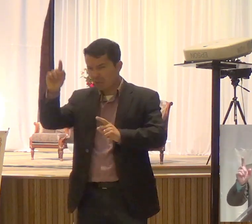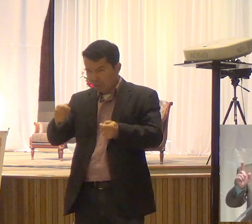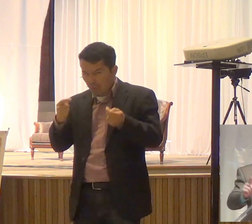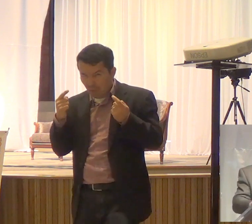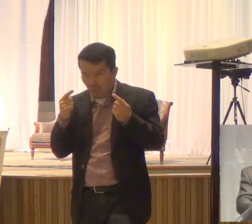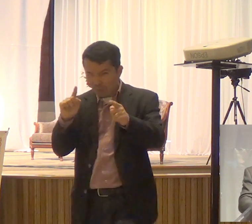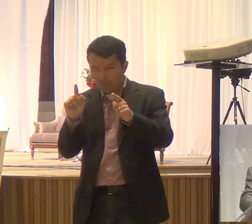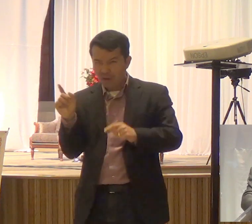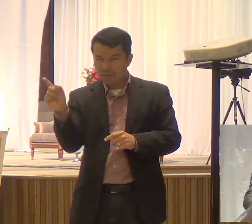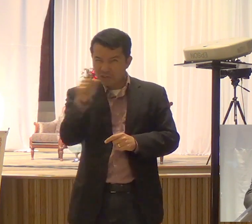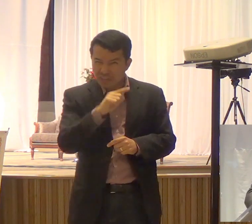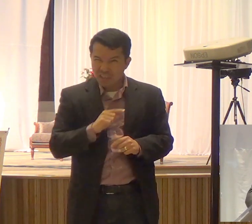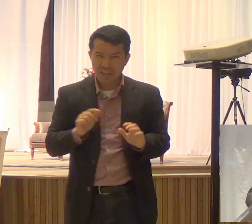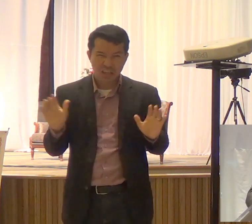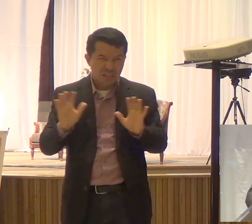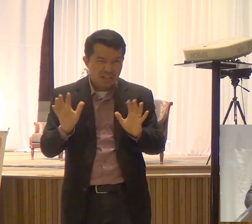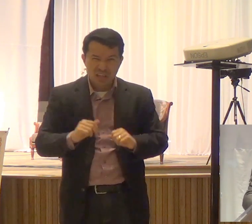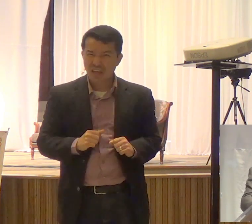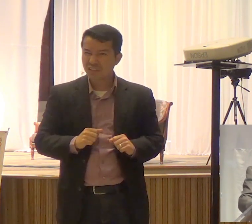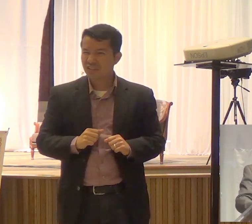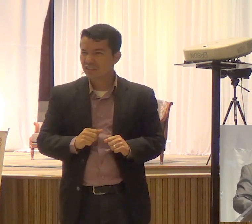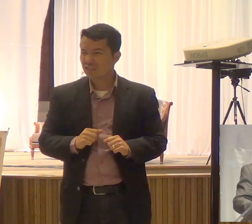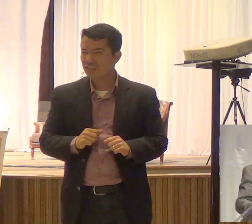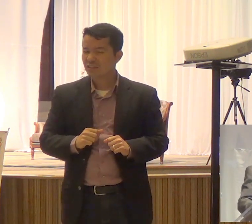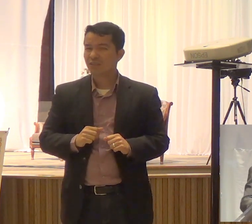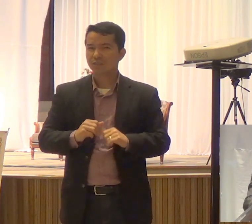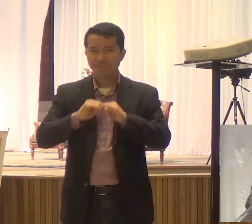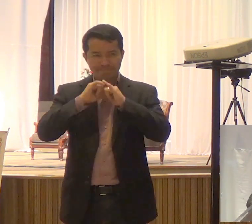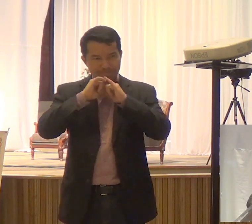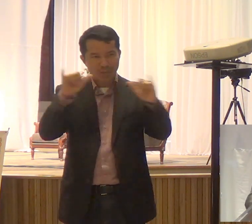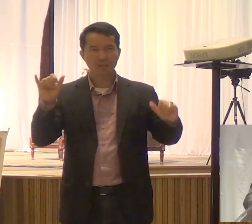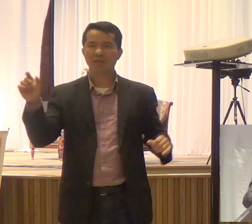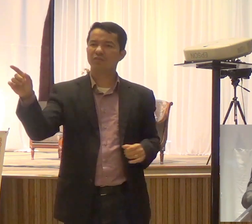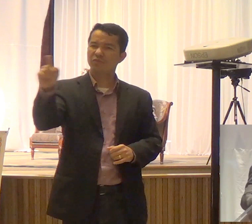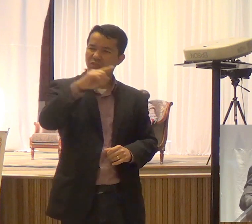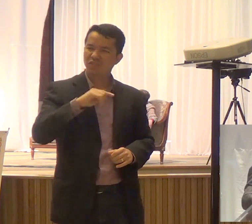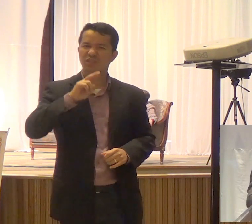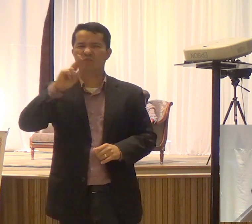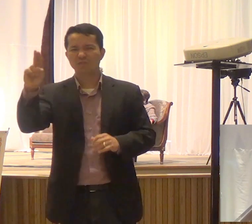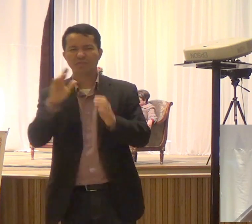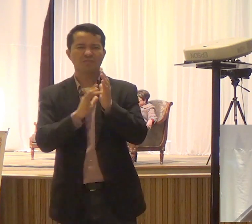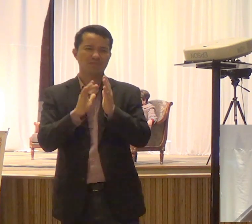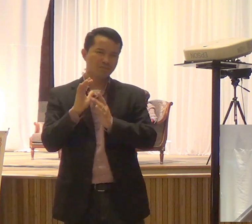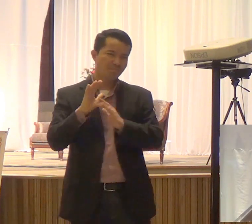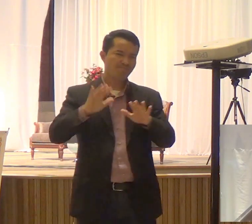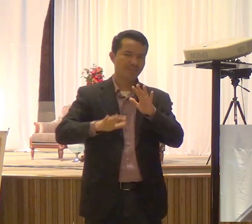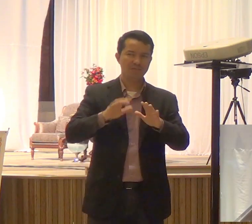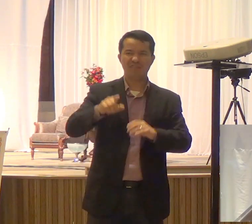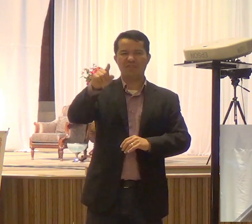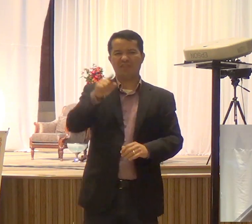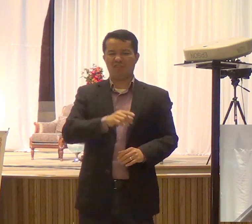Você que está aqui hoje nessa noite, junto comigo, quero te dizer em nome de Jesus, se por algum motivo o teu coração